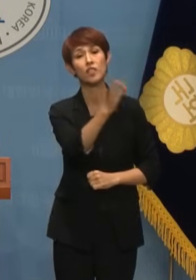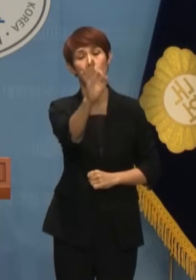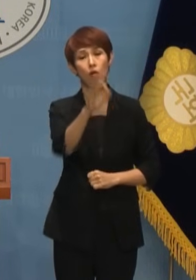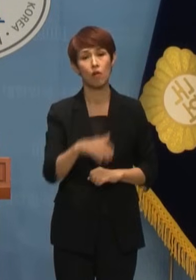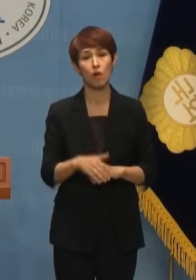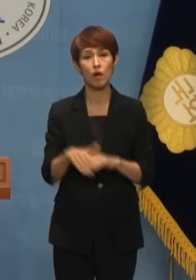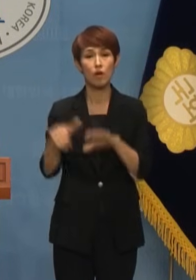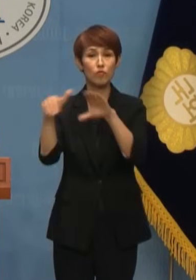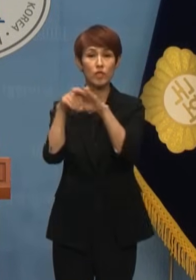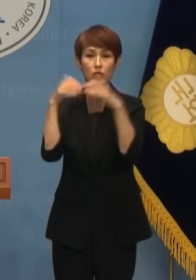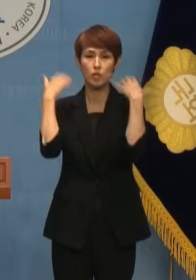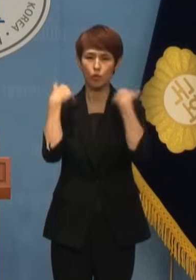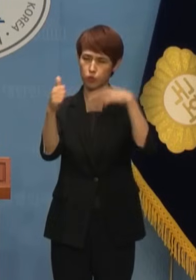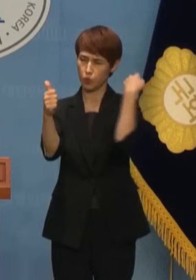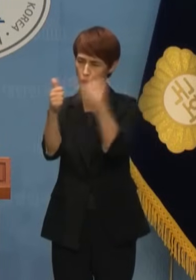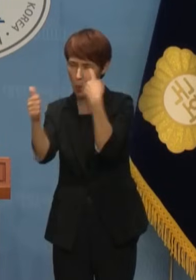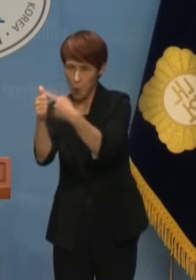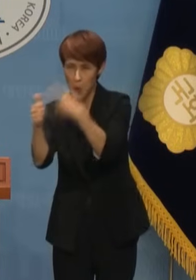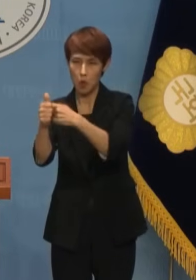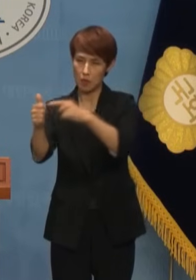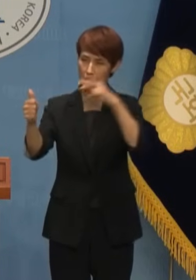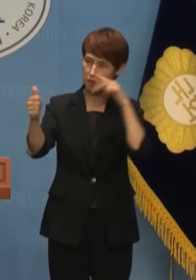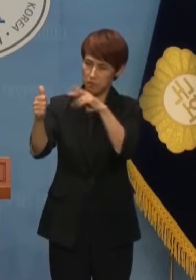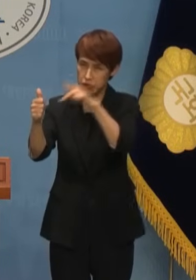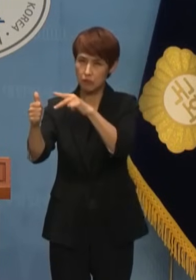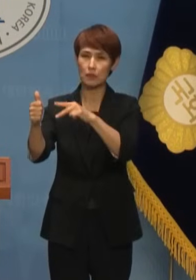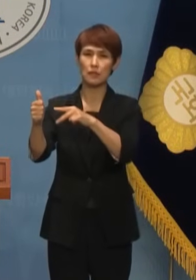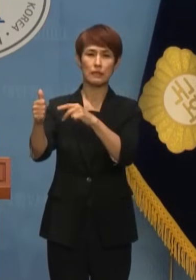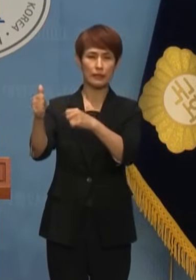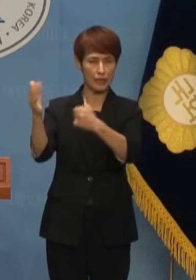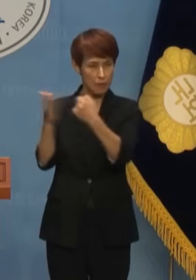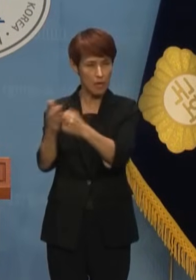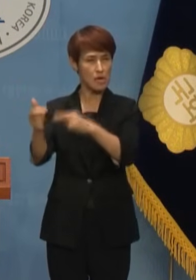문재인 정부 욕, 문재인 정부 탓입니다.